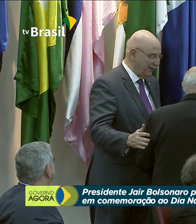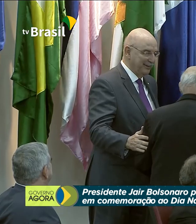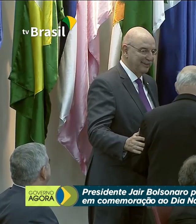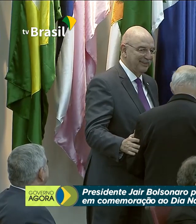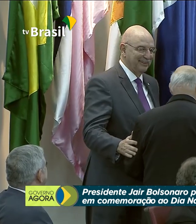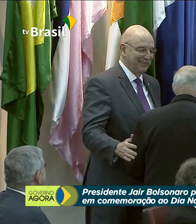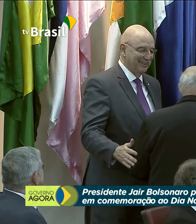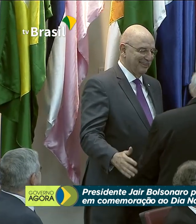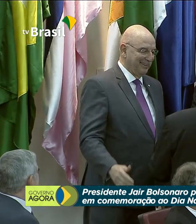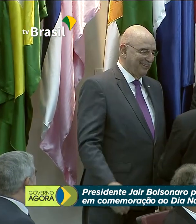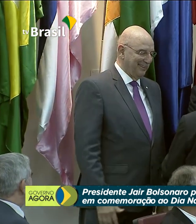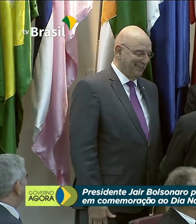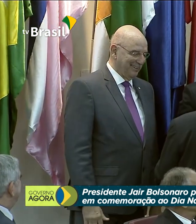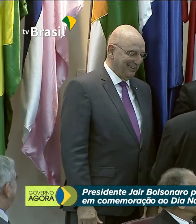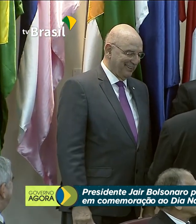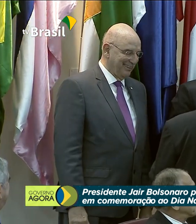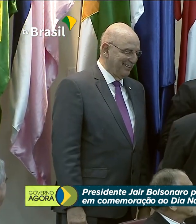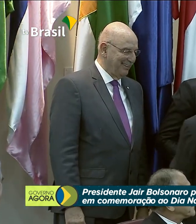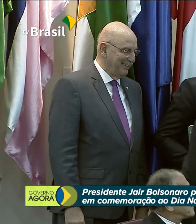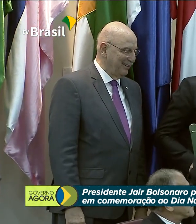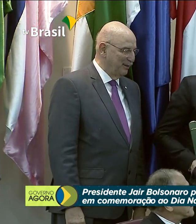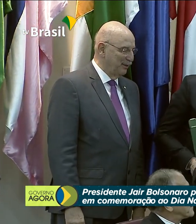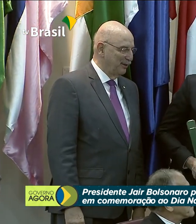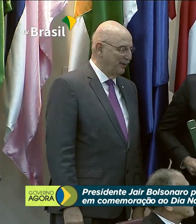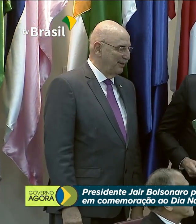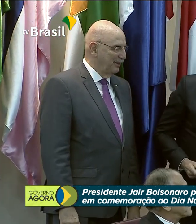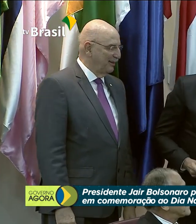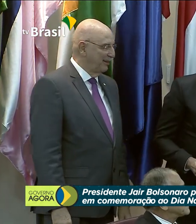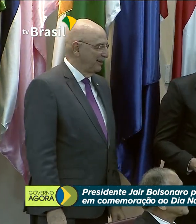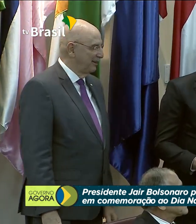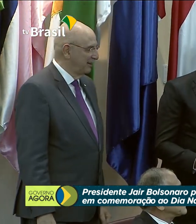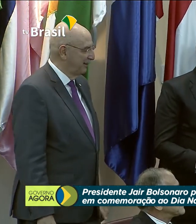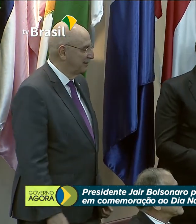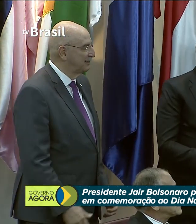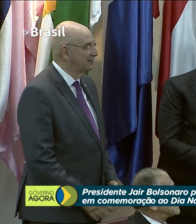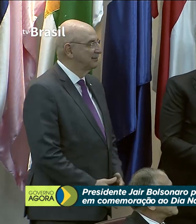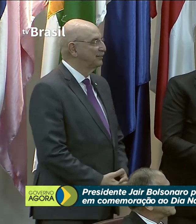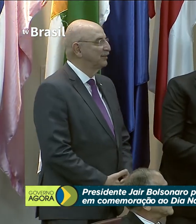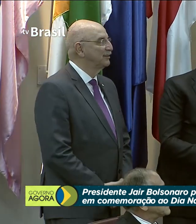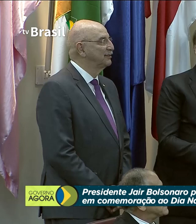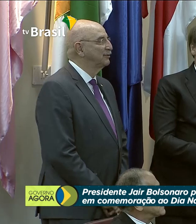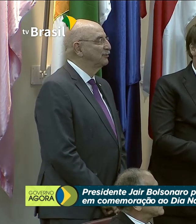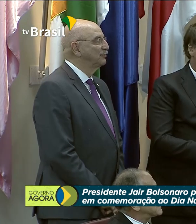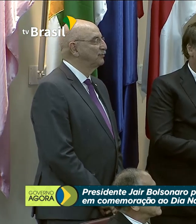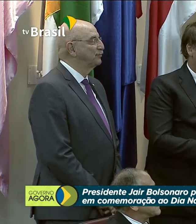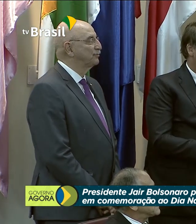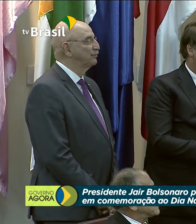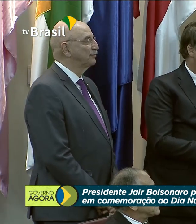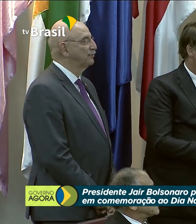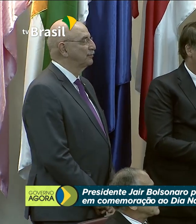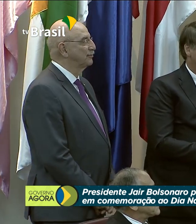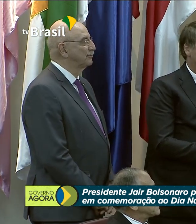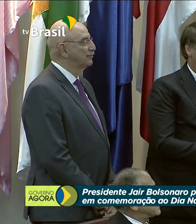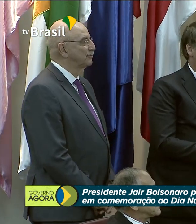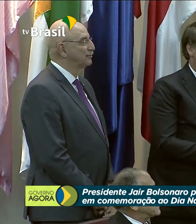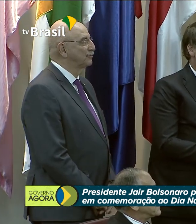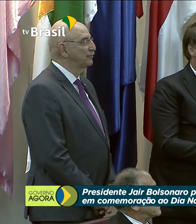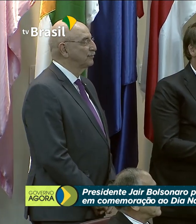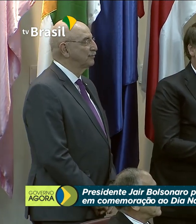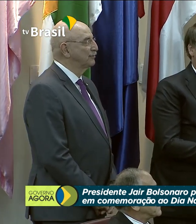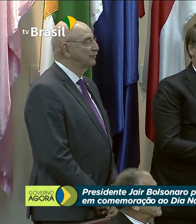de esquerda forte. É um dos maiores ídolos da história do Santos, sendo o segundo maior artilheiro da história do clube,